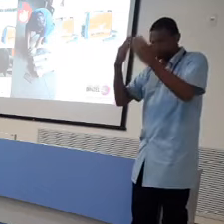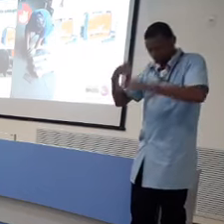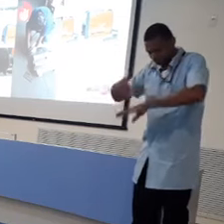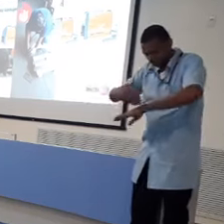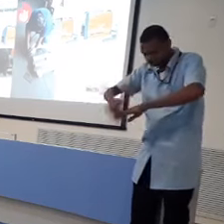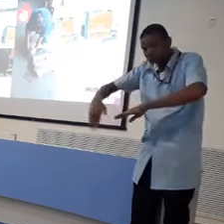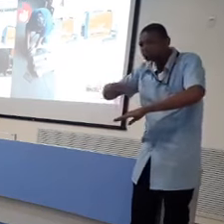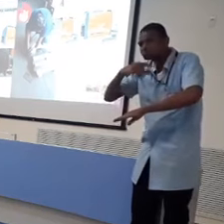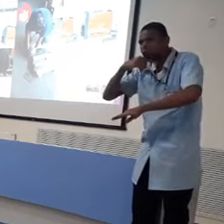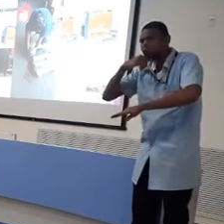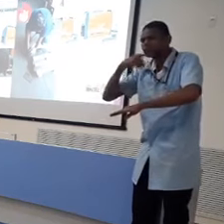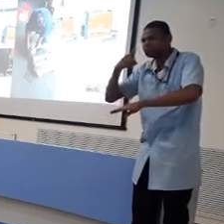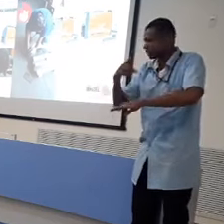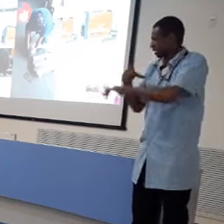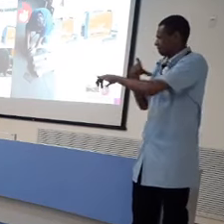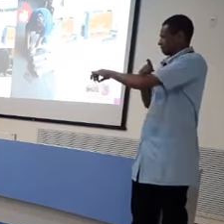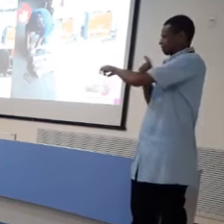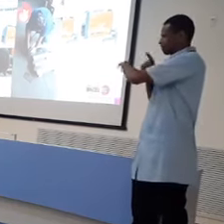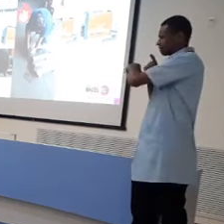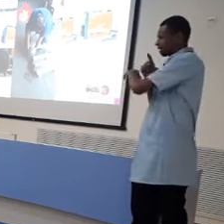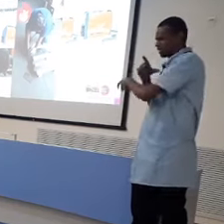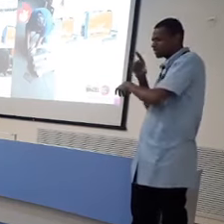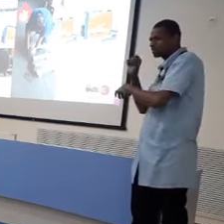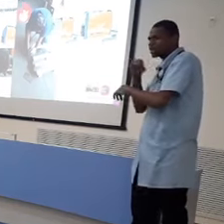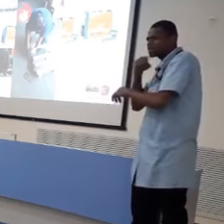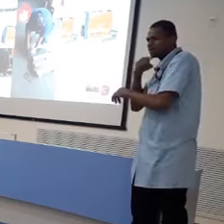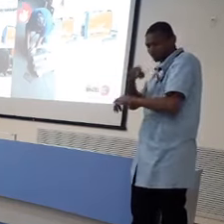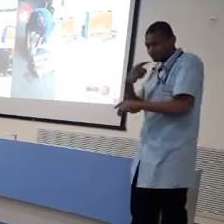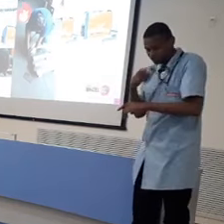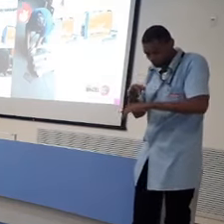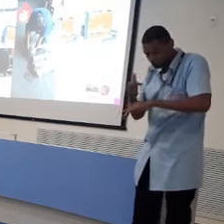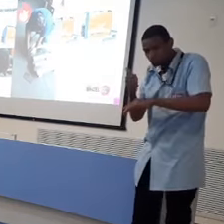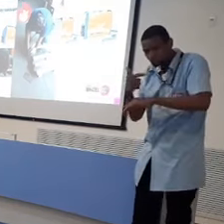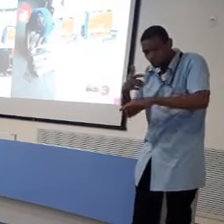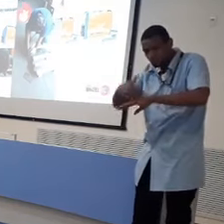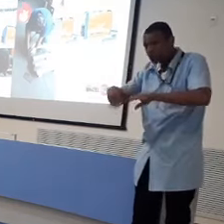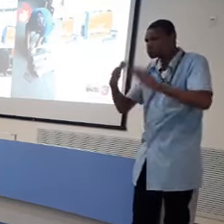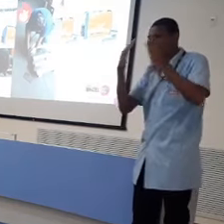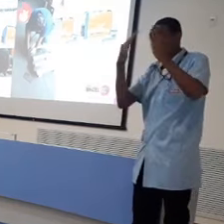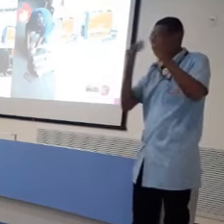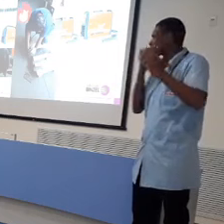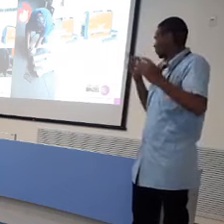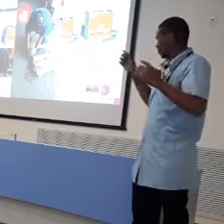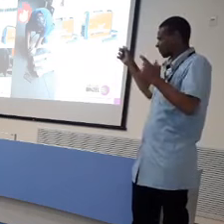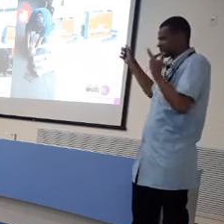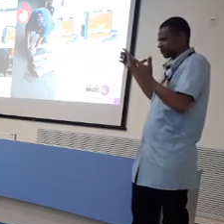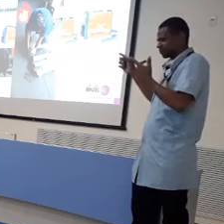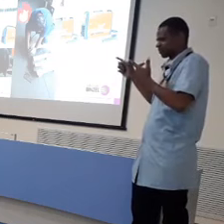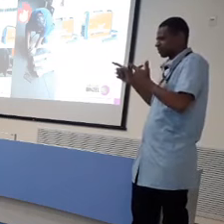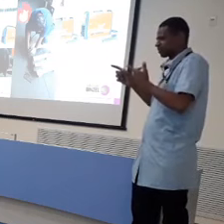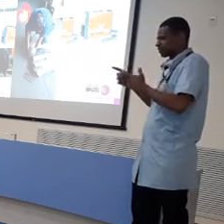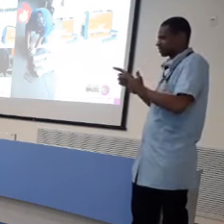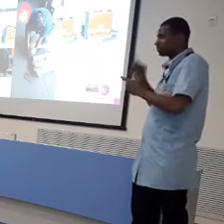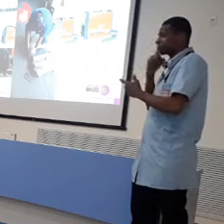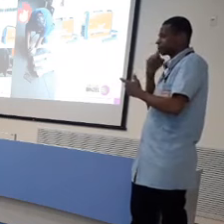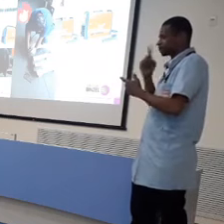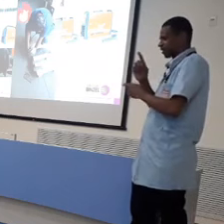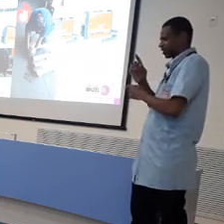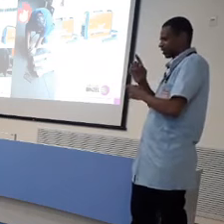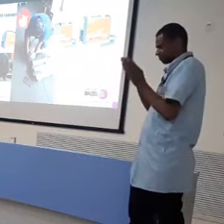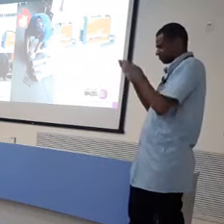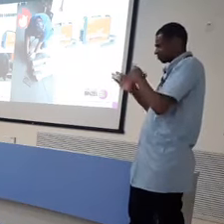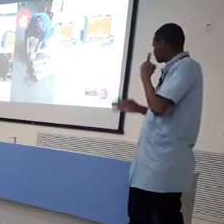não. As que a gente tem aqui não corta nem 10. É uma máquina de qualidade hoje, está entrando no mercado, mas tem uma qualidade muito superior a